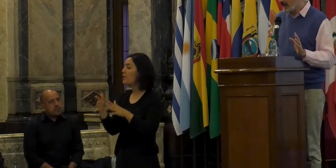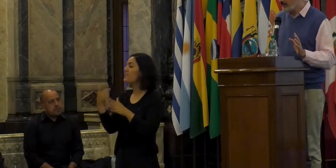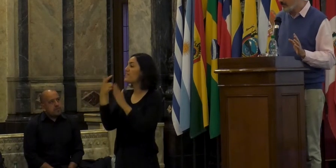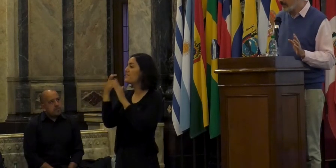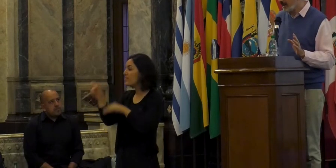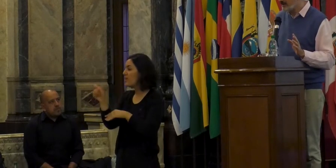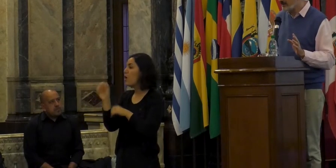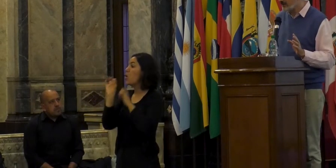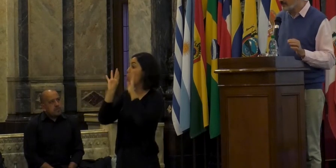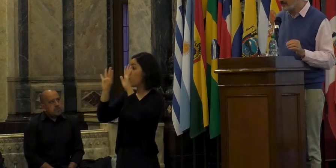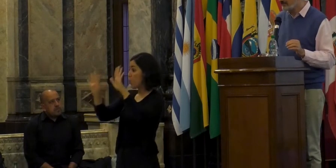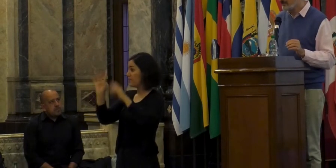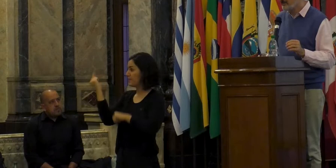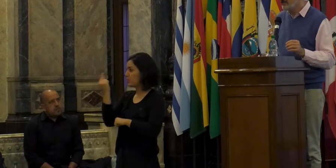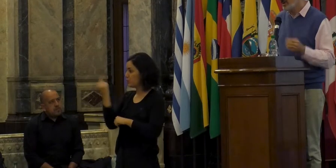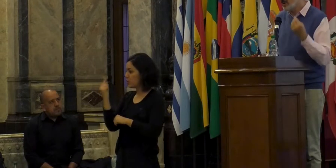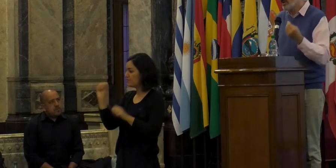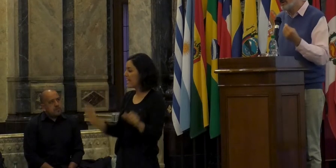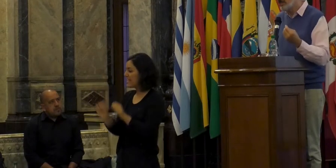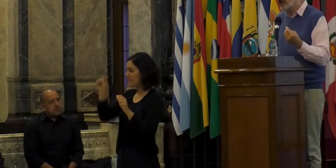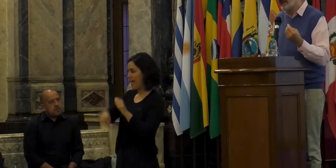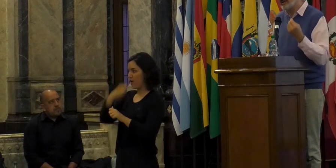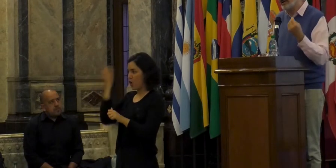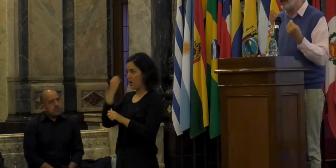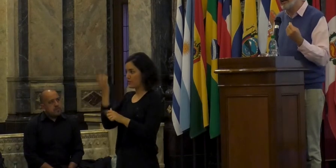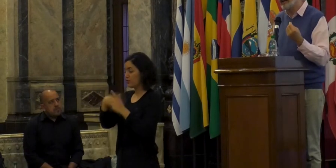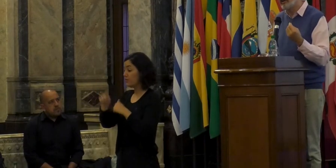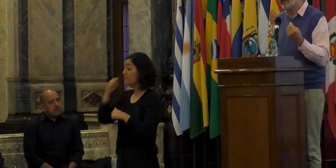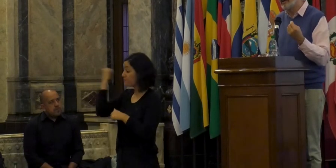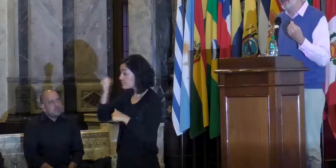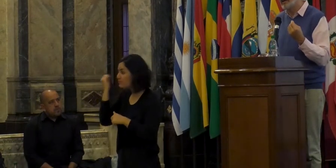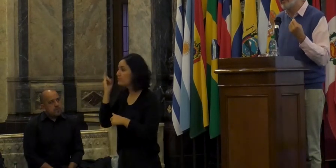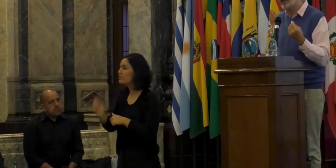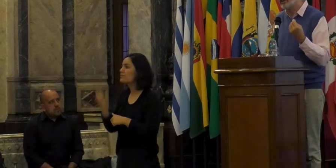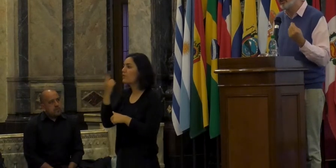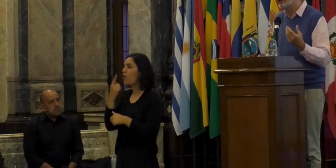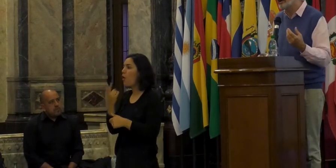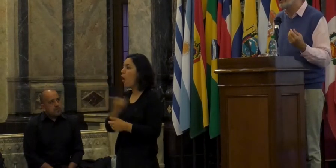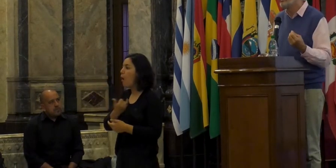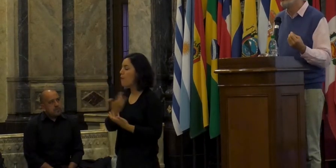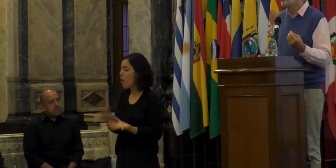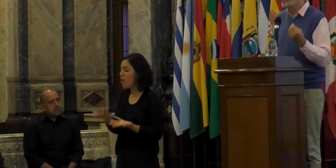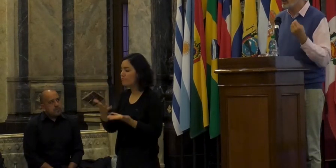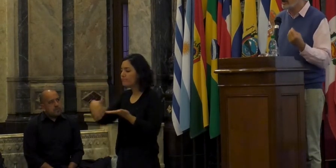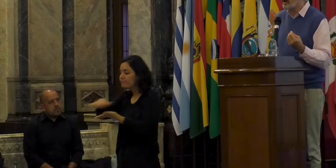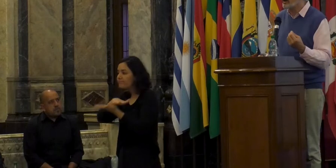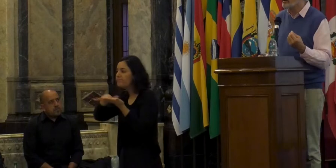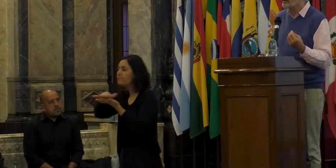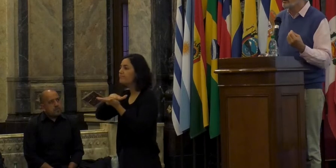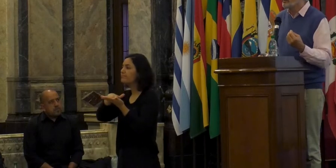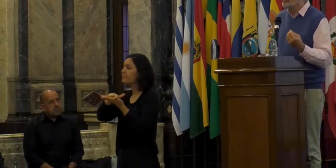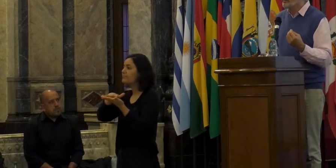elaboramos para esto. Porque yo creo que es importante, la lógica de la etnografía es menos demostrar que